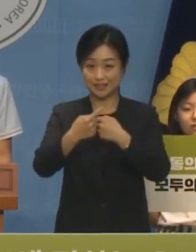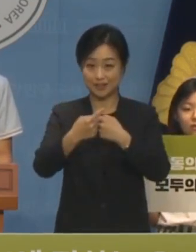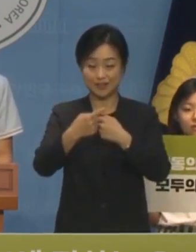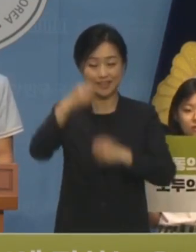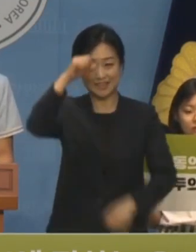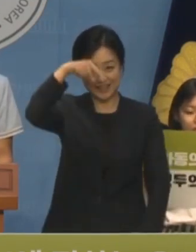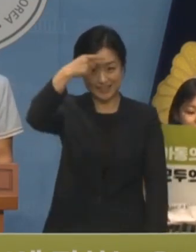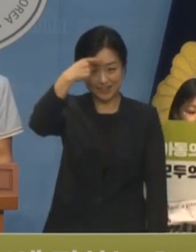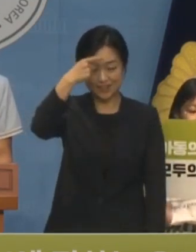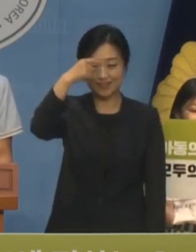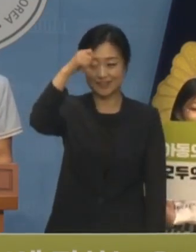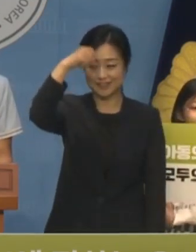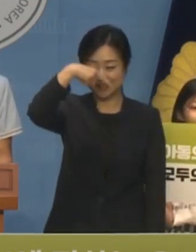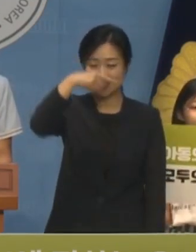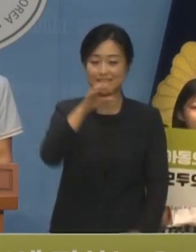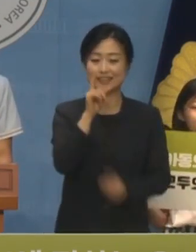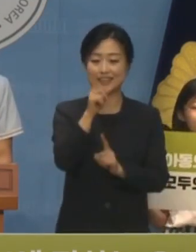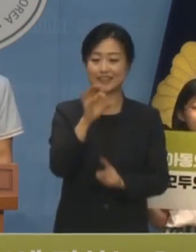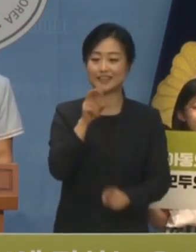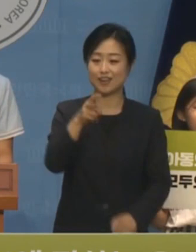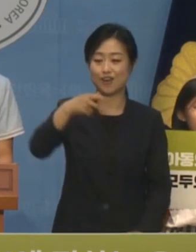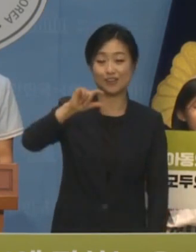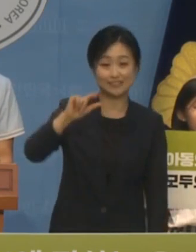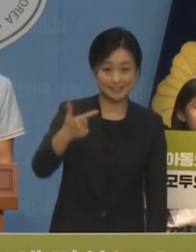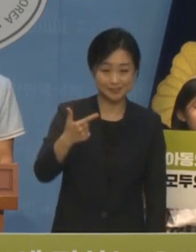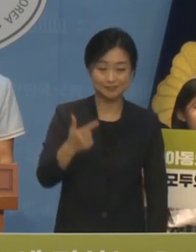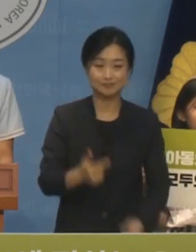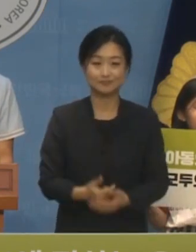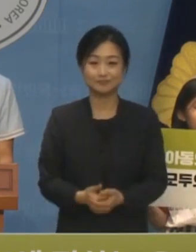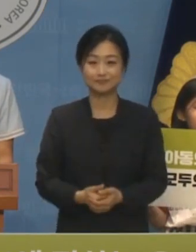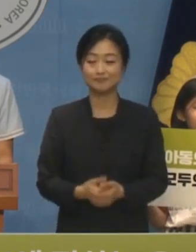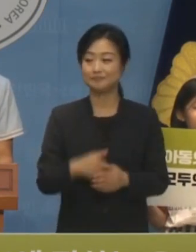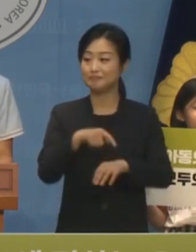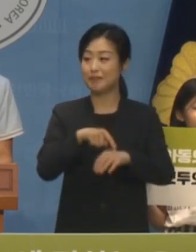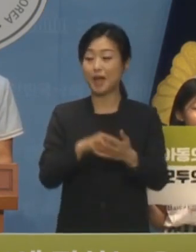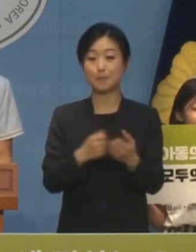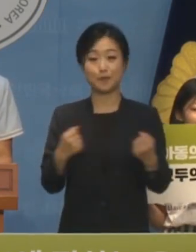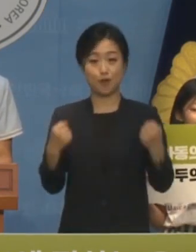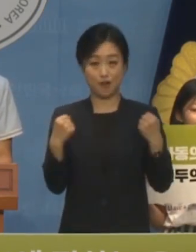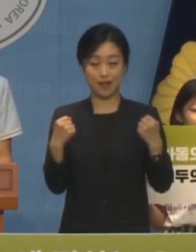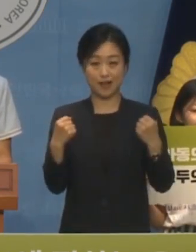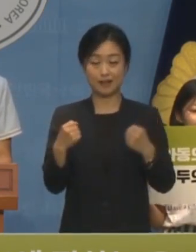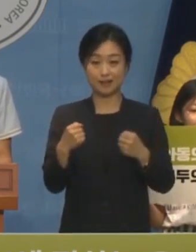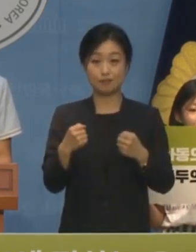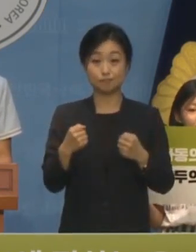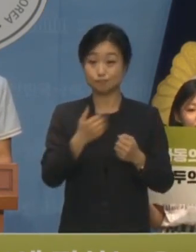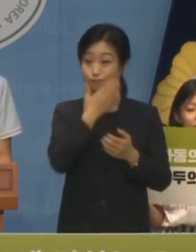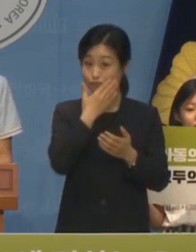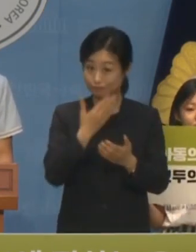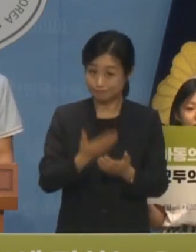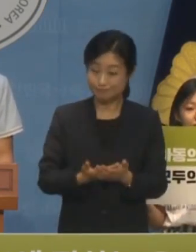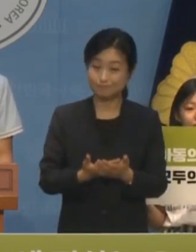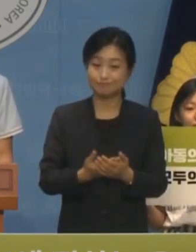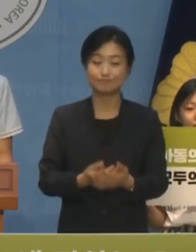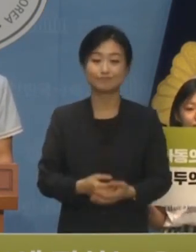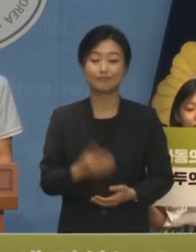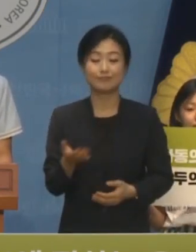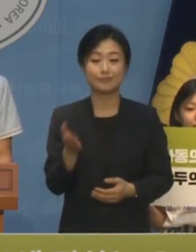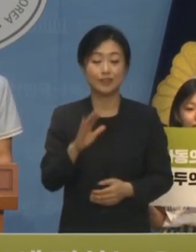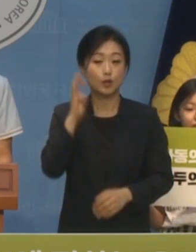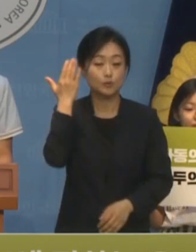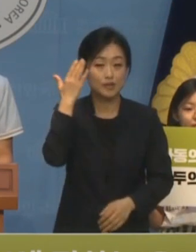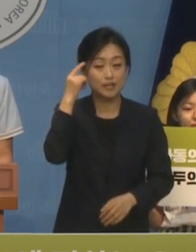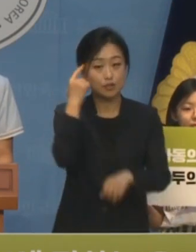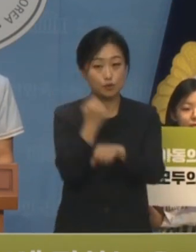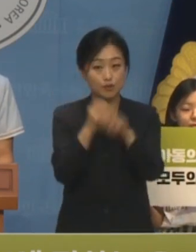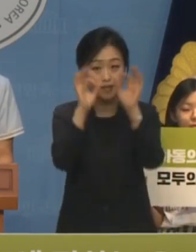이여진입니다. 현대사회에서 마음 건강은 신체 건강 못지않게 중요하게 다뤄져야 하는 영역입니다. 그런데 최근